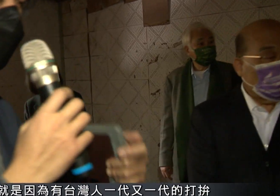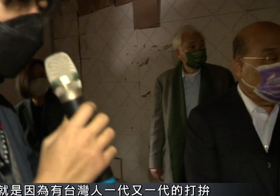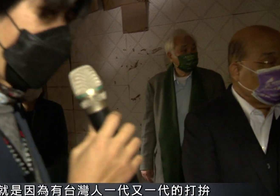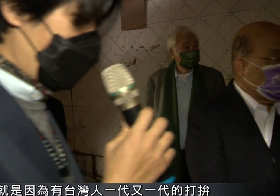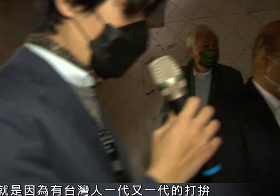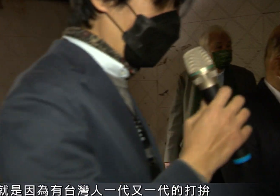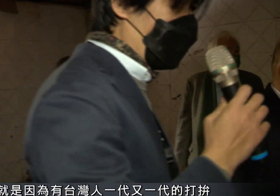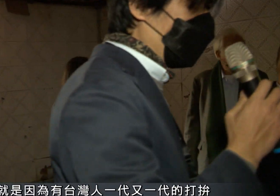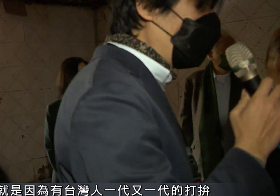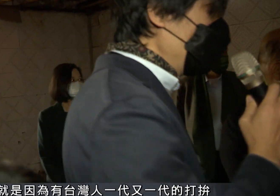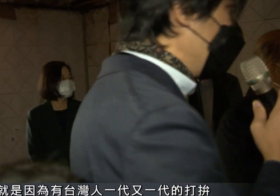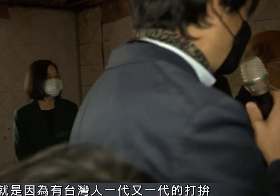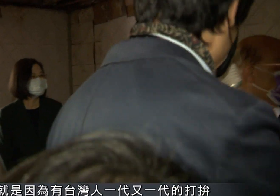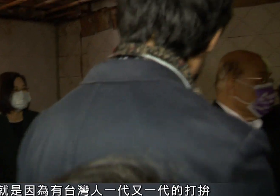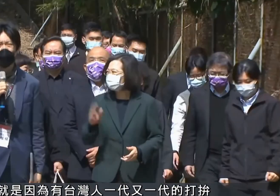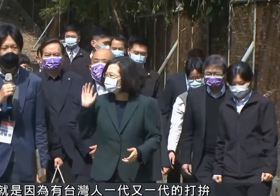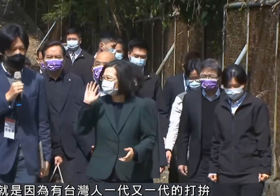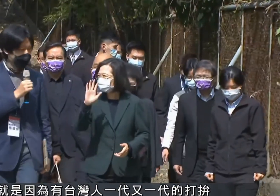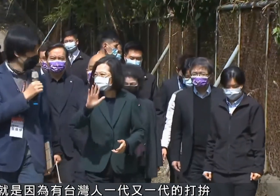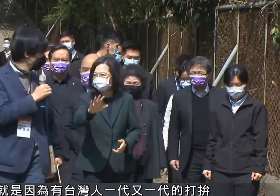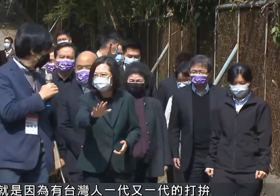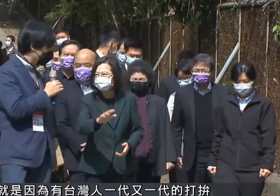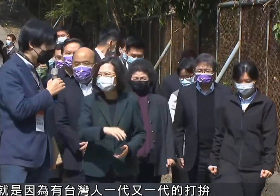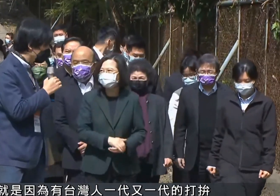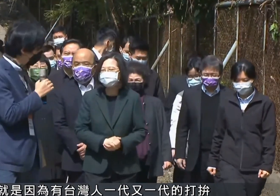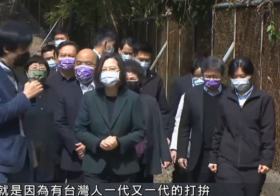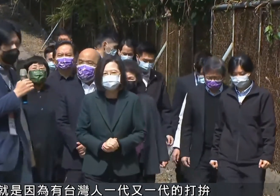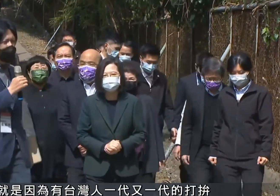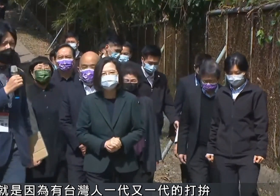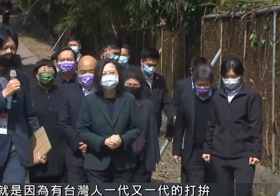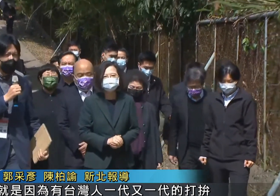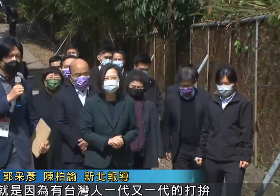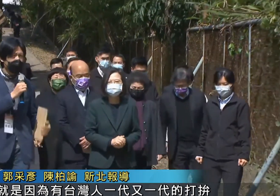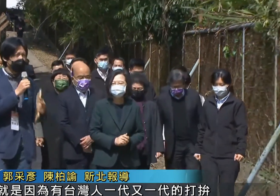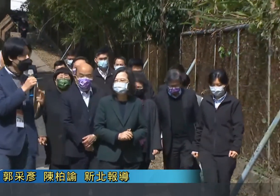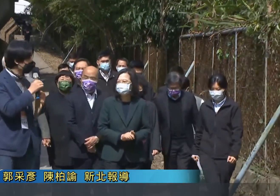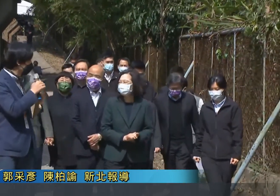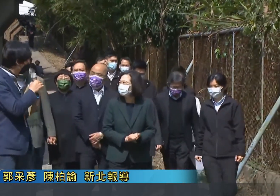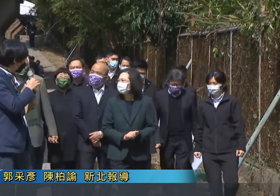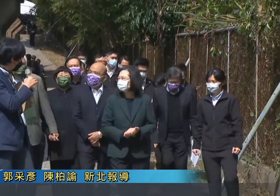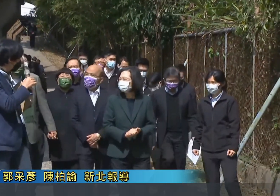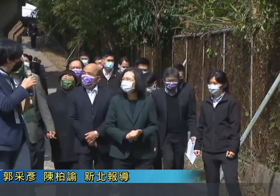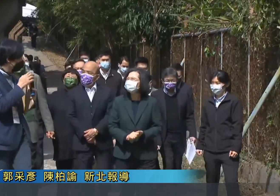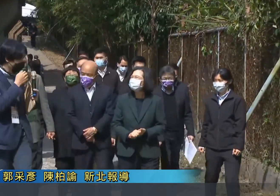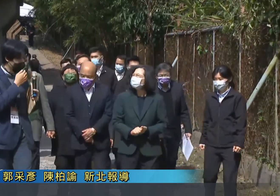人一代又一代的打拼，一定要继续团结守护民主。记者郭采燕、陈柏宇新北报道。